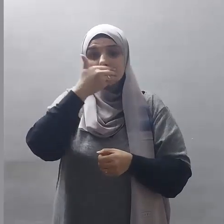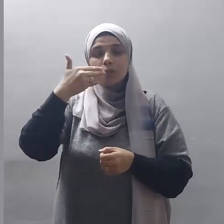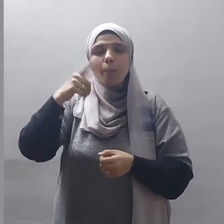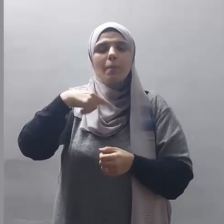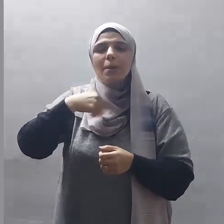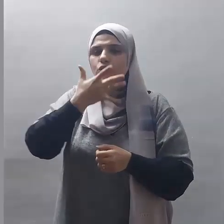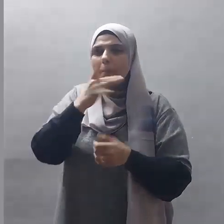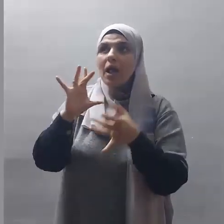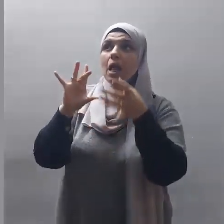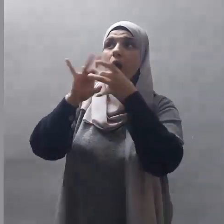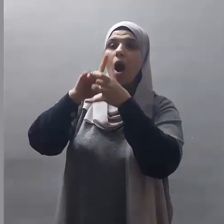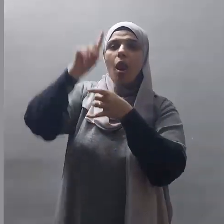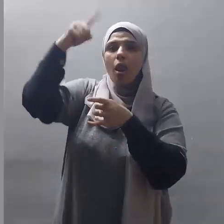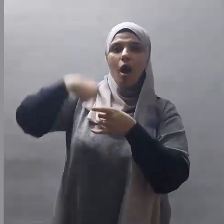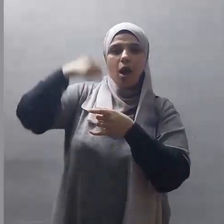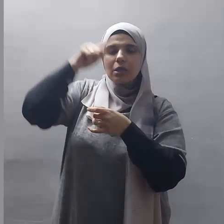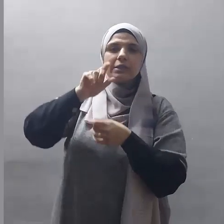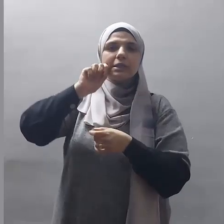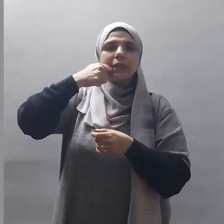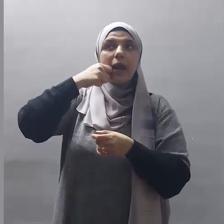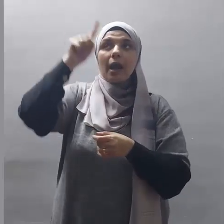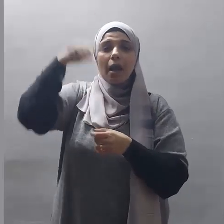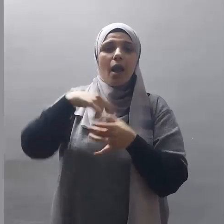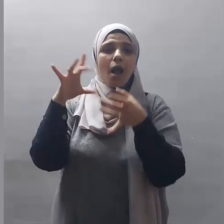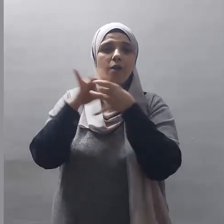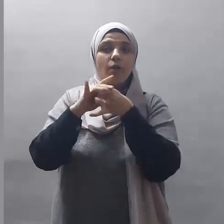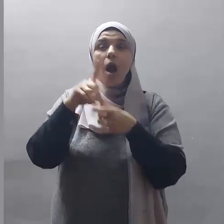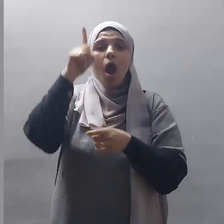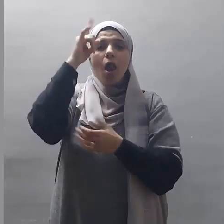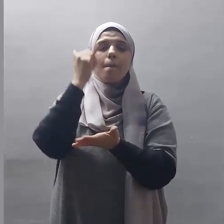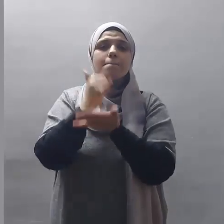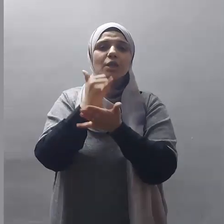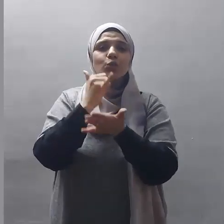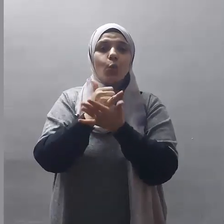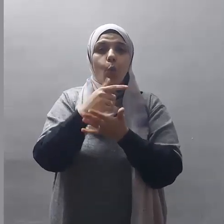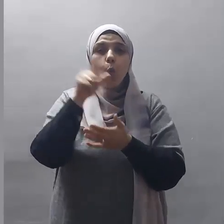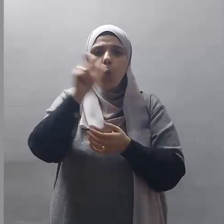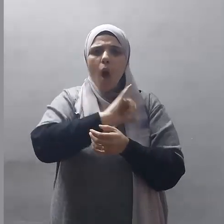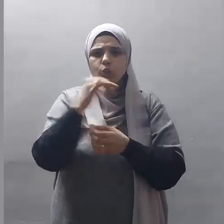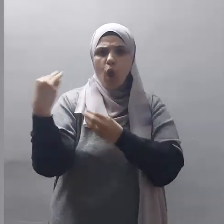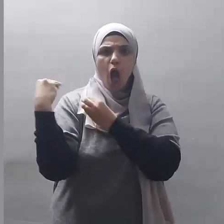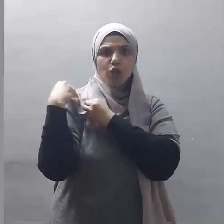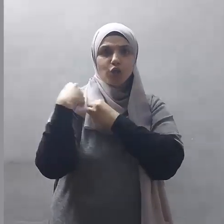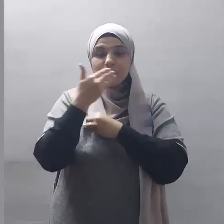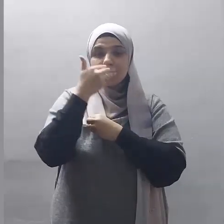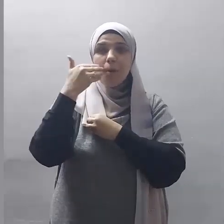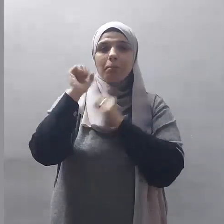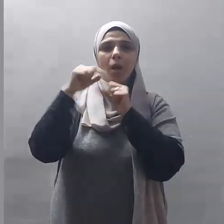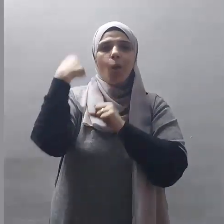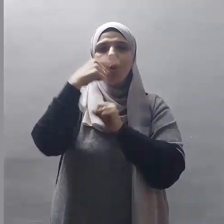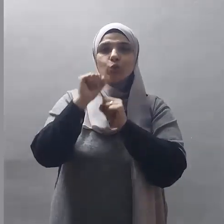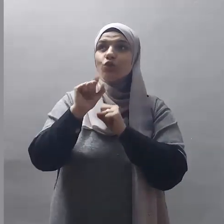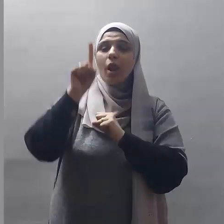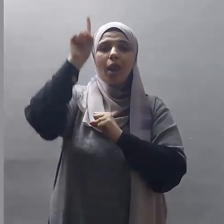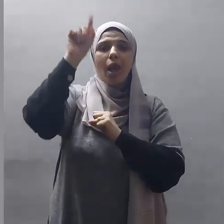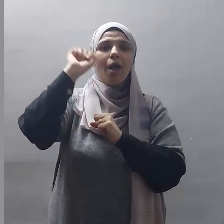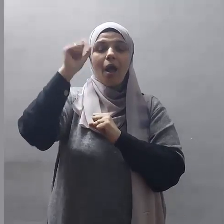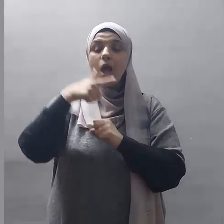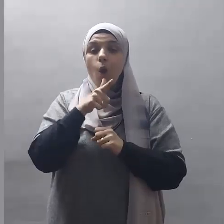بين العبد وربه، لذلك اختص الله عز وجل بثوابه. يقول نبينا صلى الله